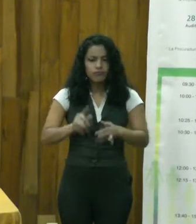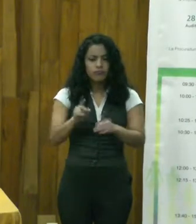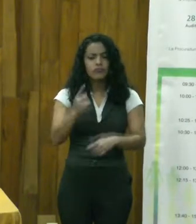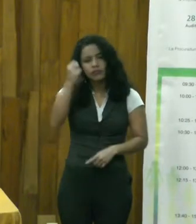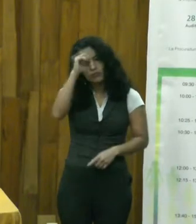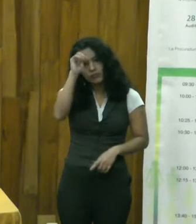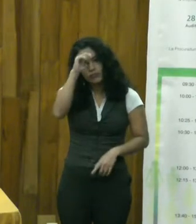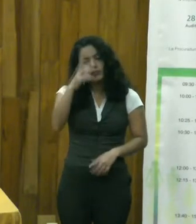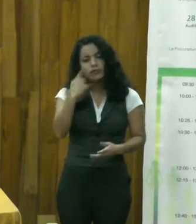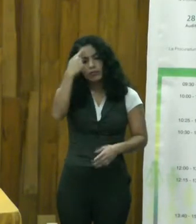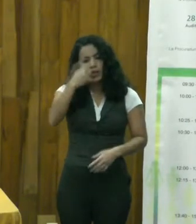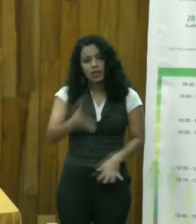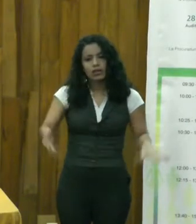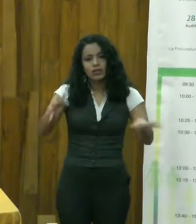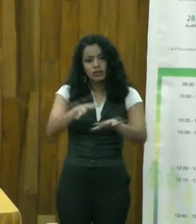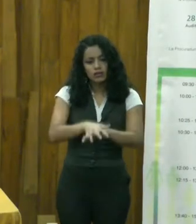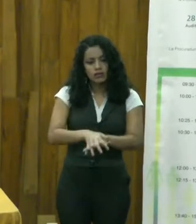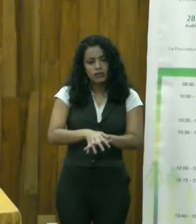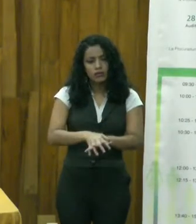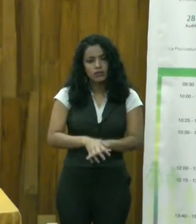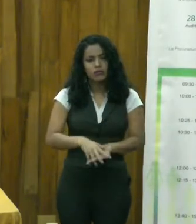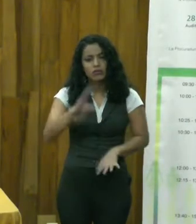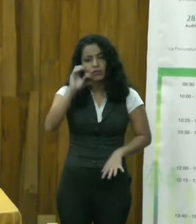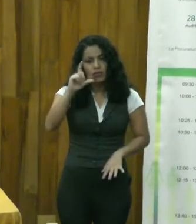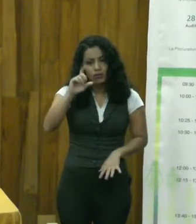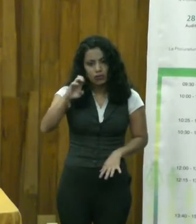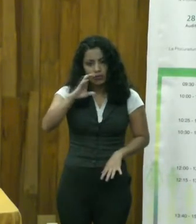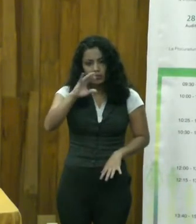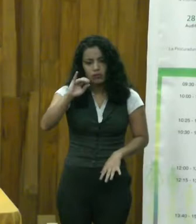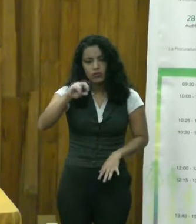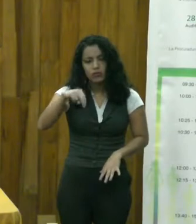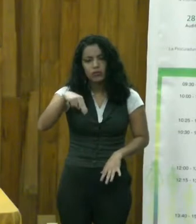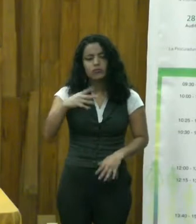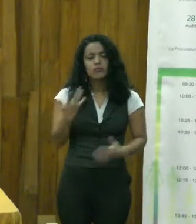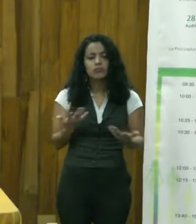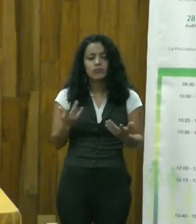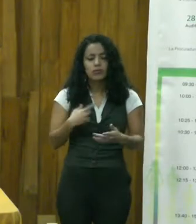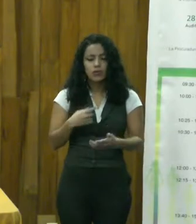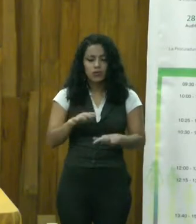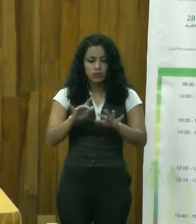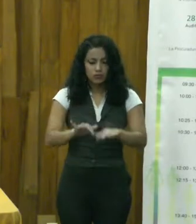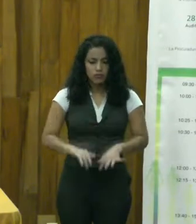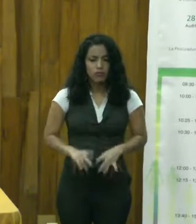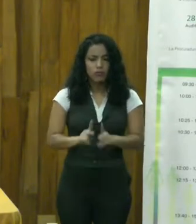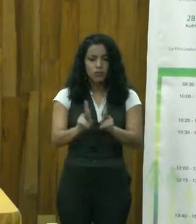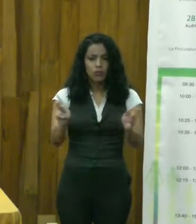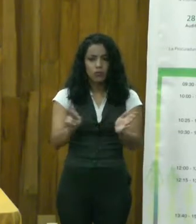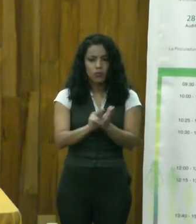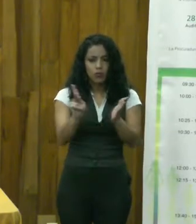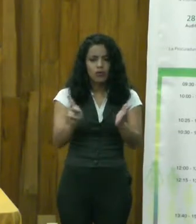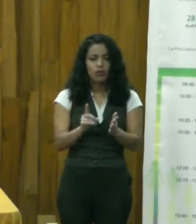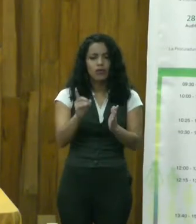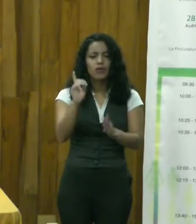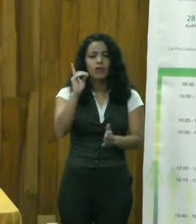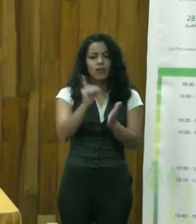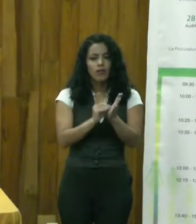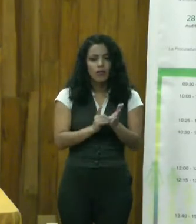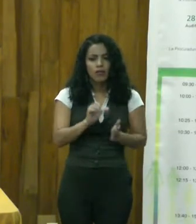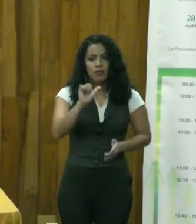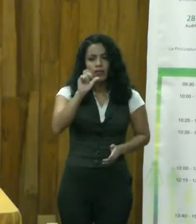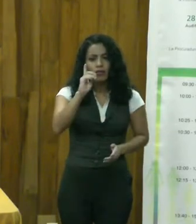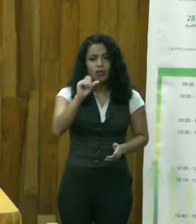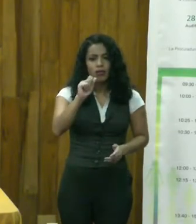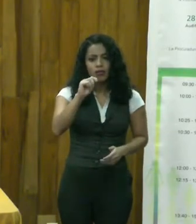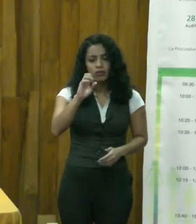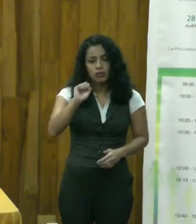a la integración de colecciones universitarias en el portal de datos abiertos de la unam y